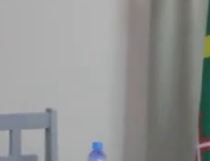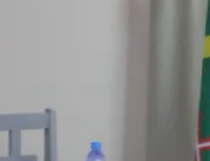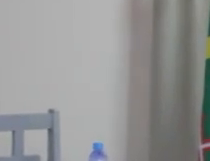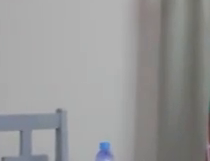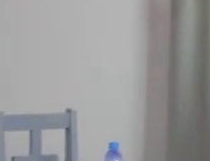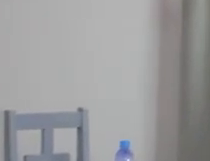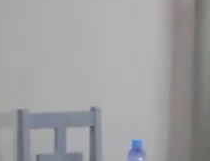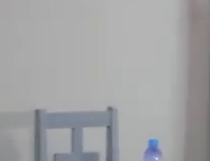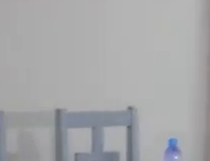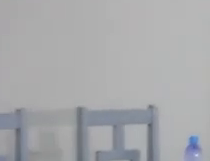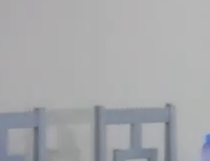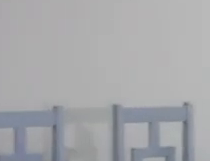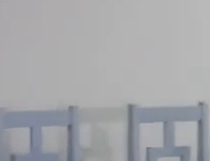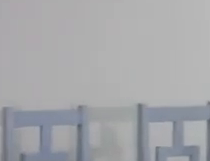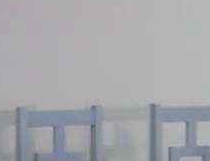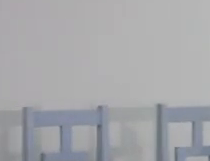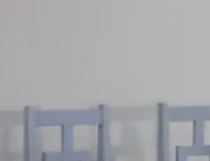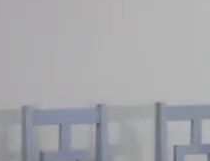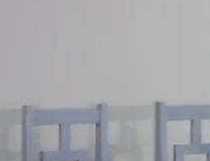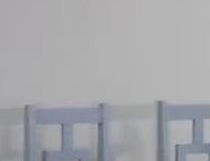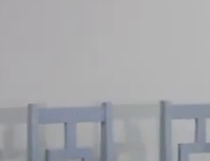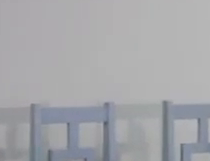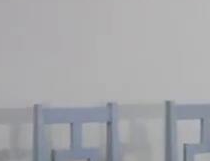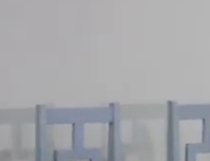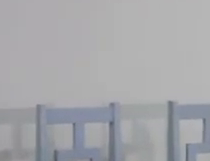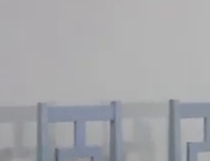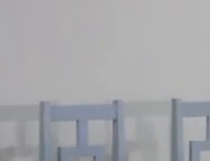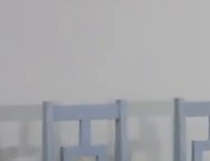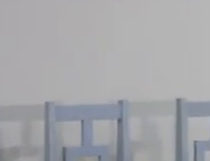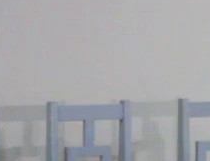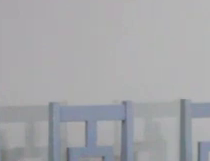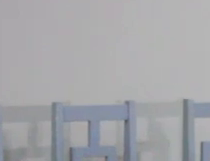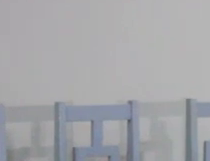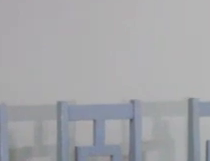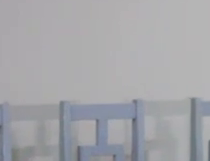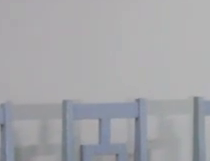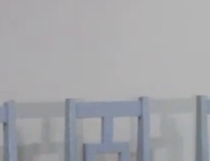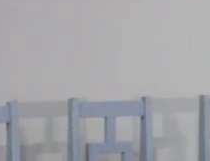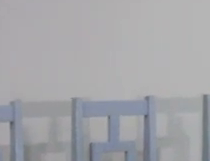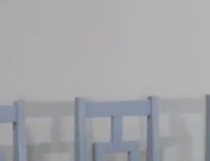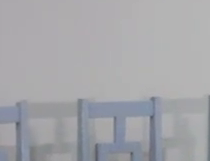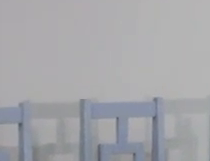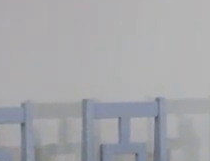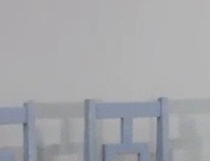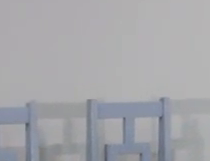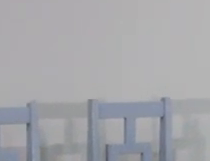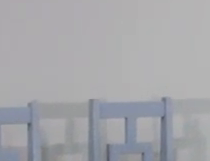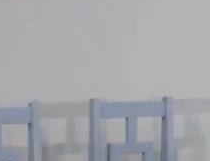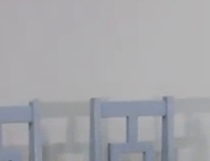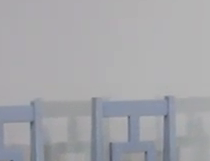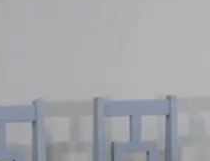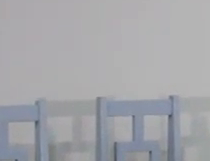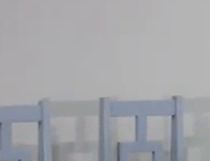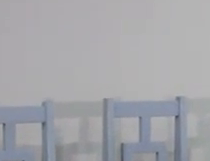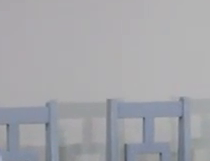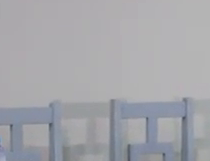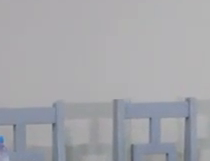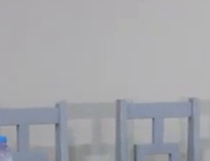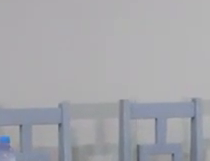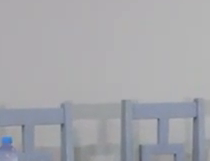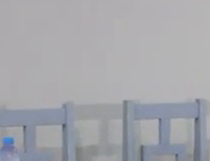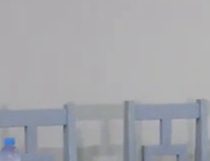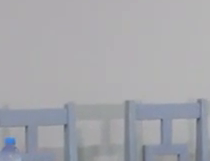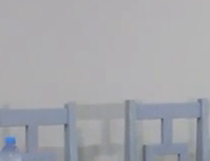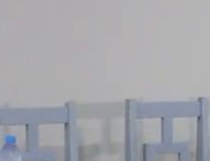a Regina Lúcia. Estavam lá. Um pouquinho antes disso, o Passos tinha ido na